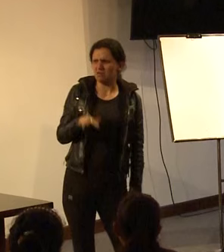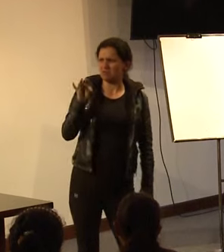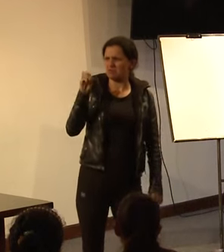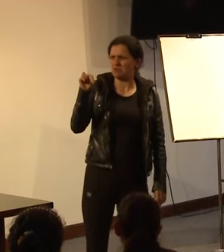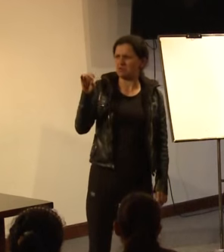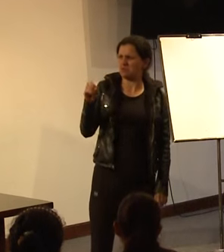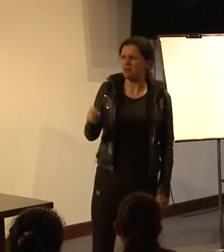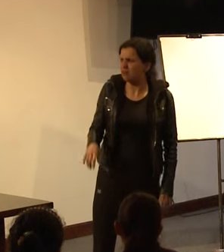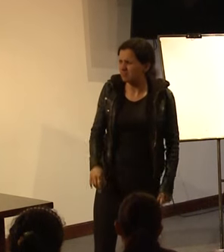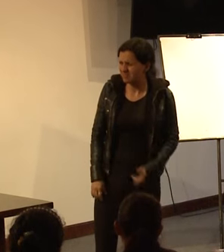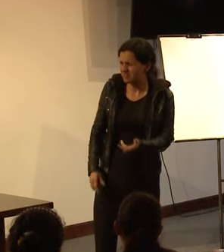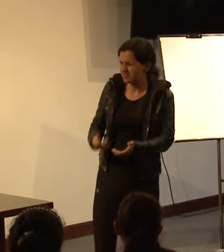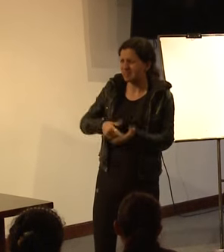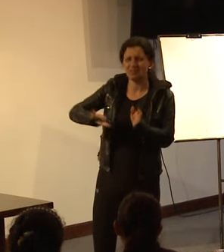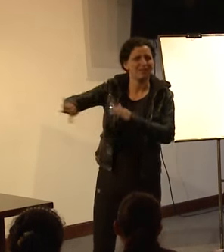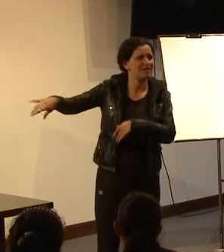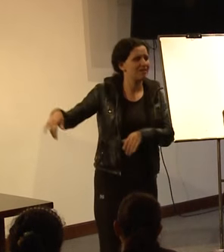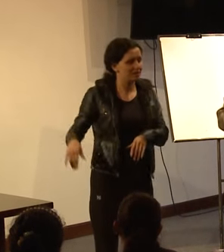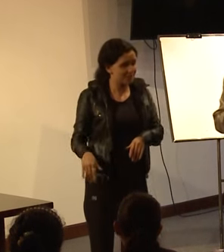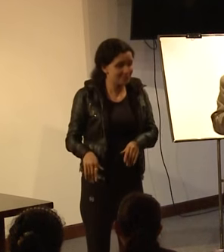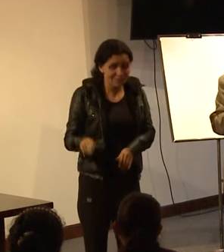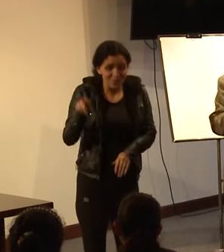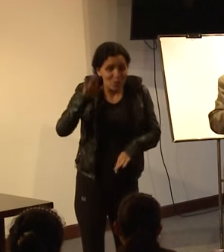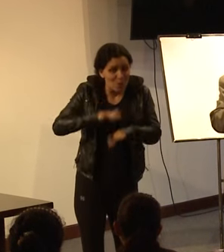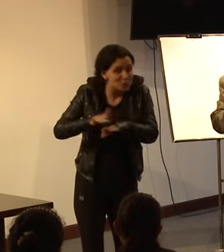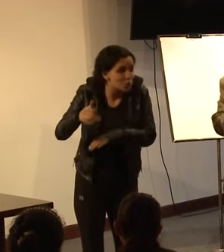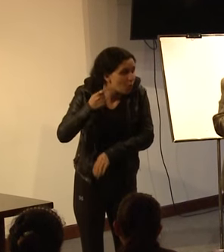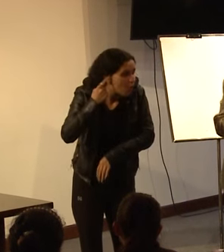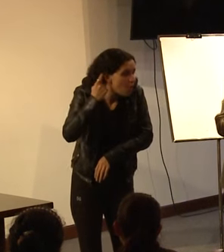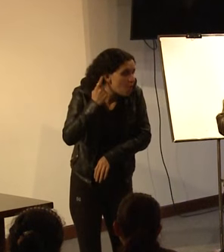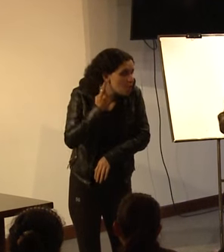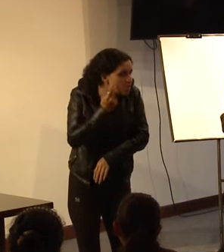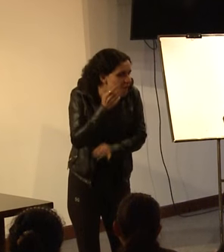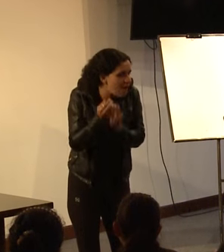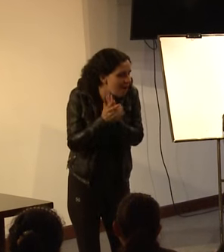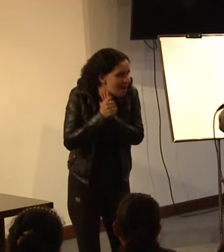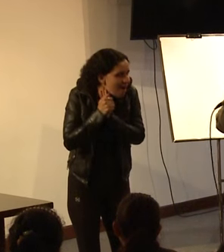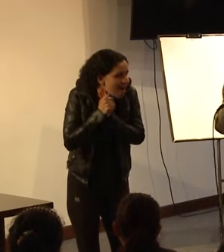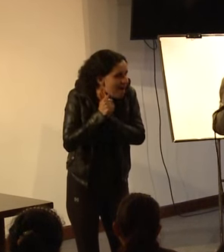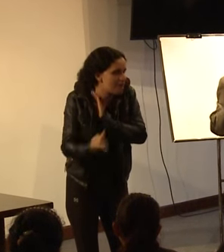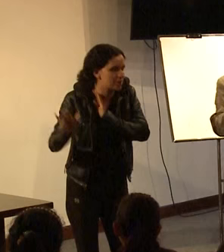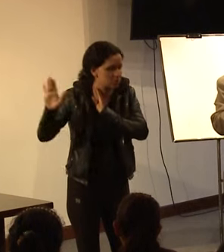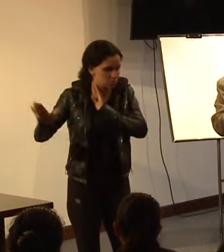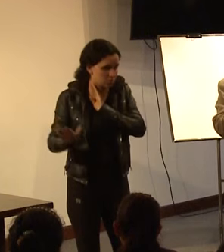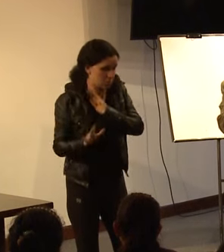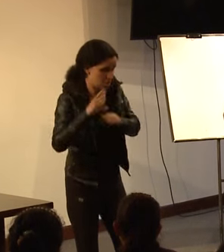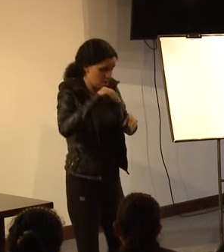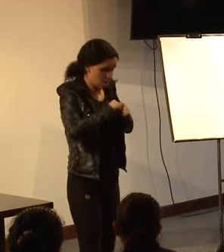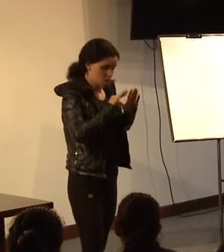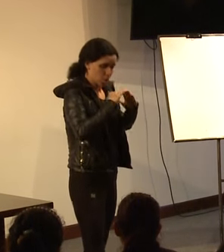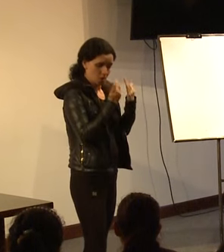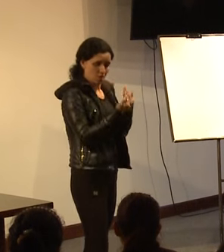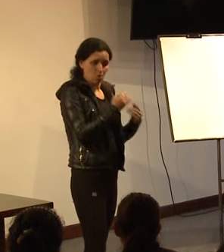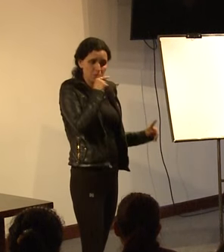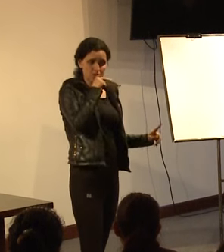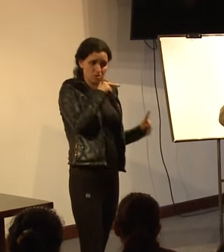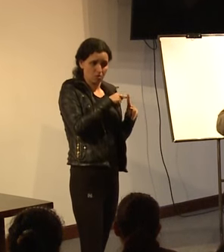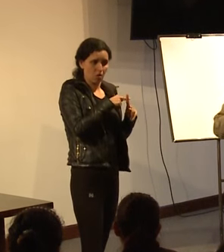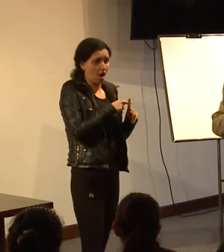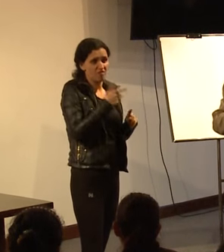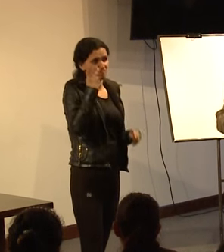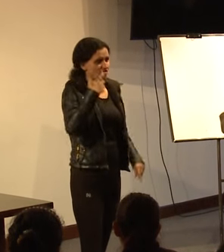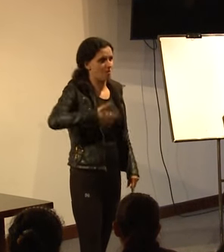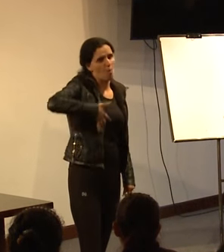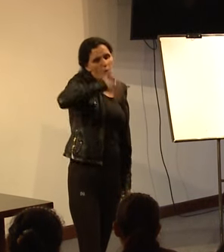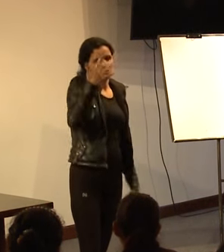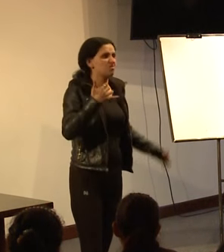entiendo. Y eso funciona ahí. Entonces fíjense que ¿para qué está la música entonces en un colegio? No está para que el niño toque ni salga a hacer